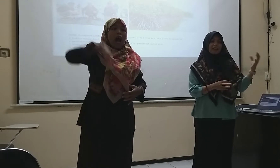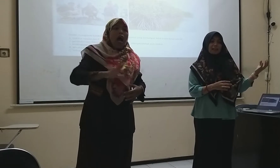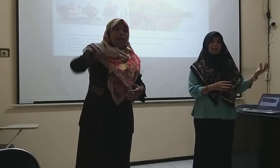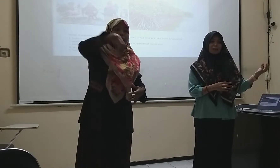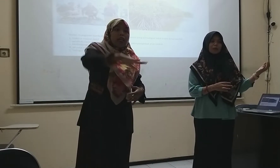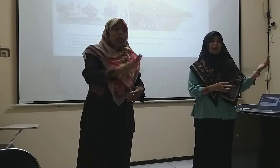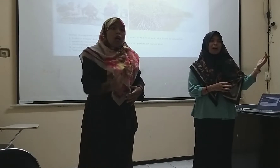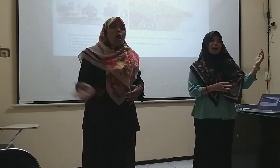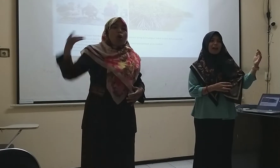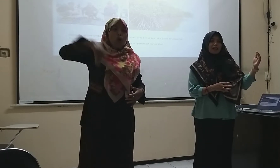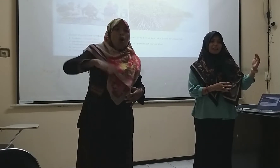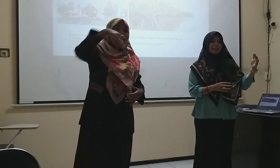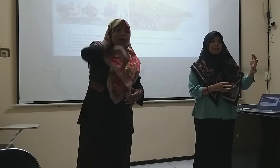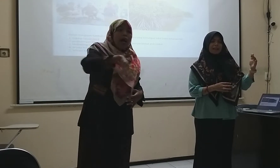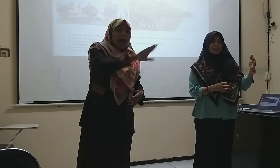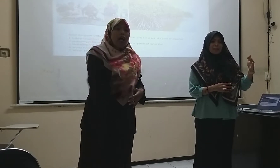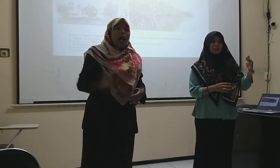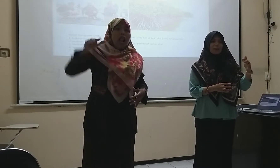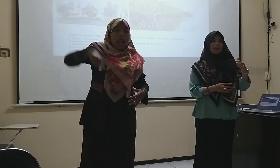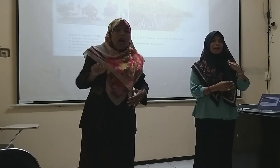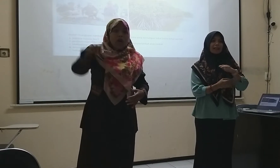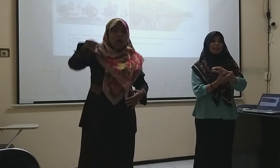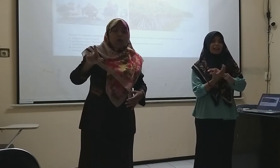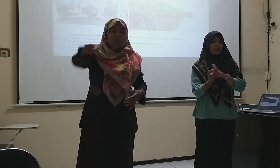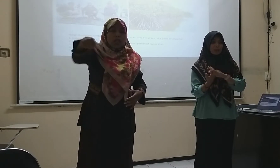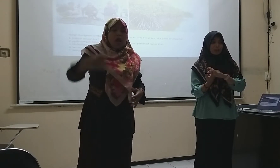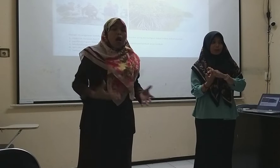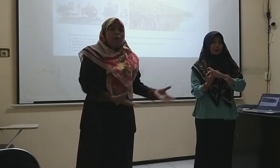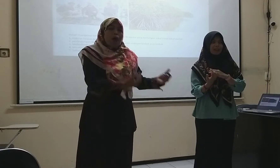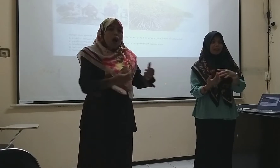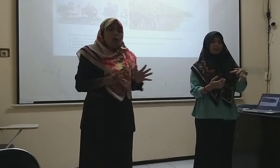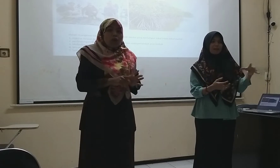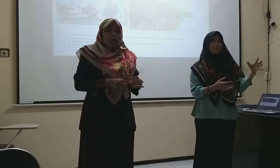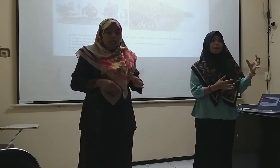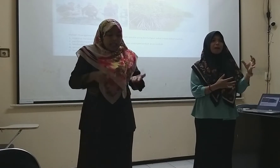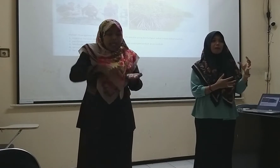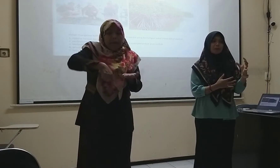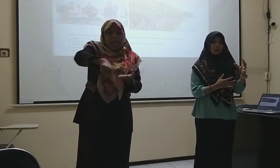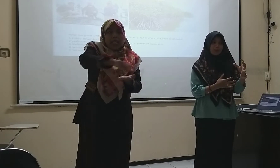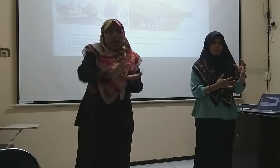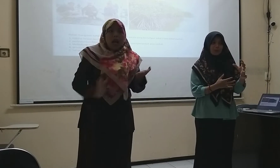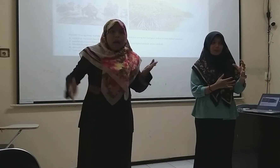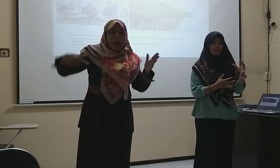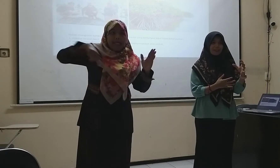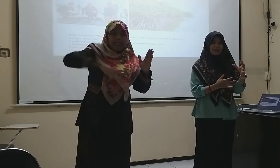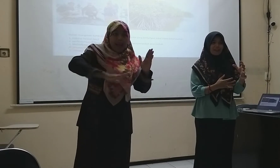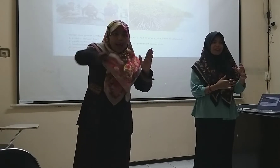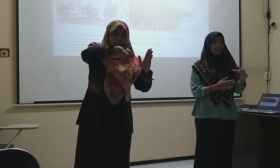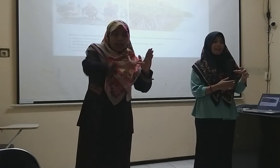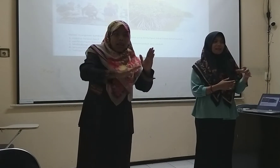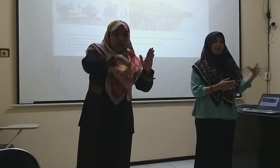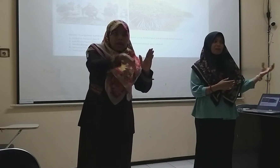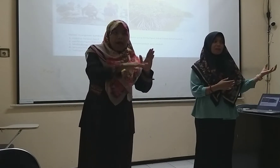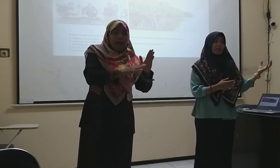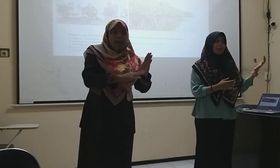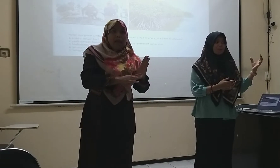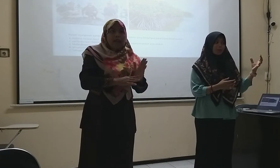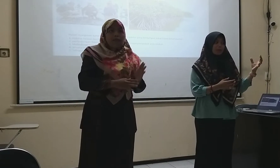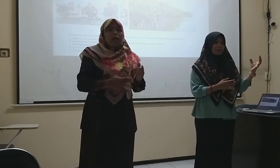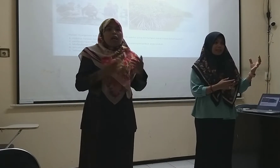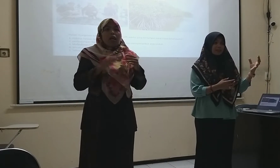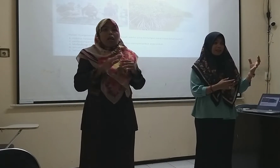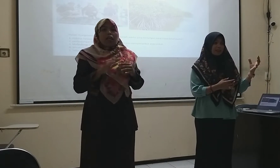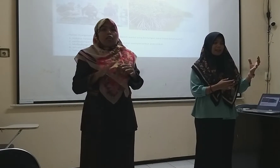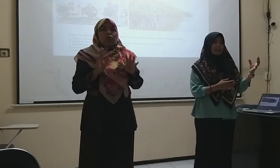dari daratan itu, air banjir itu kan mengalir ke laut. Nah, itu kan membawa lumpur, ya. Itu kan membawa